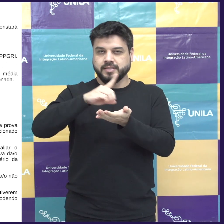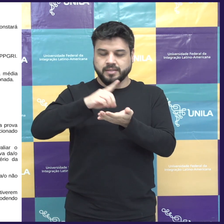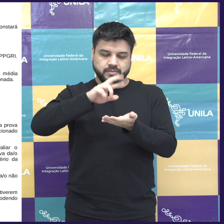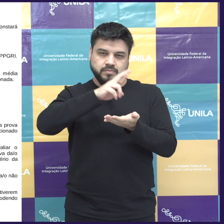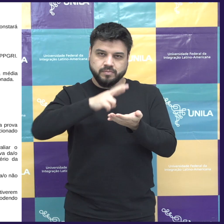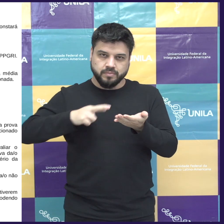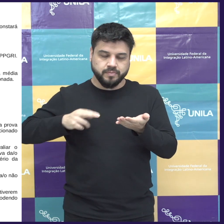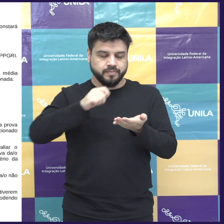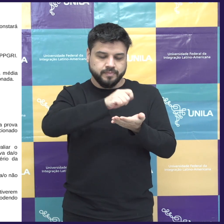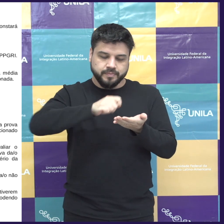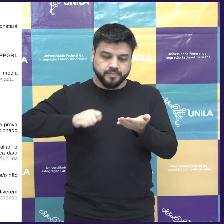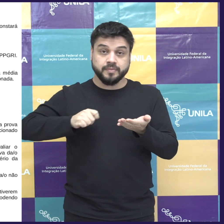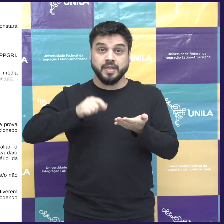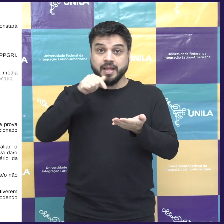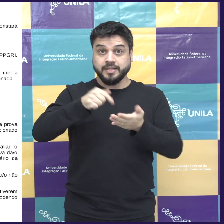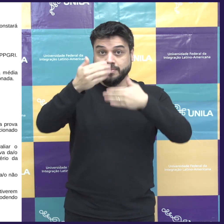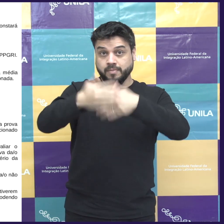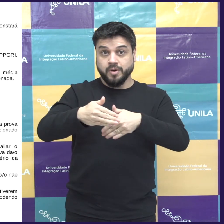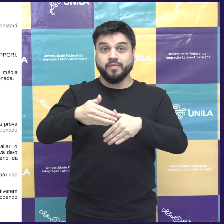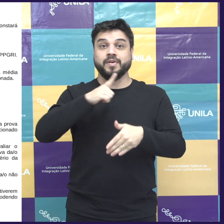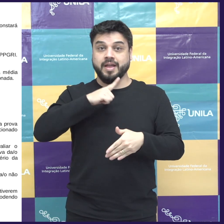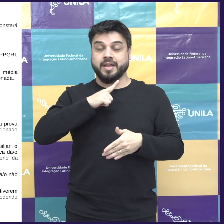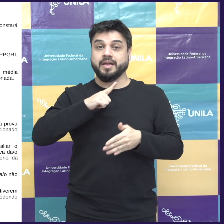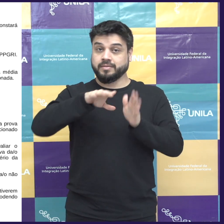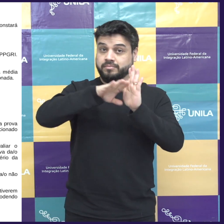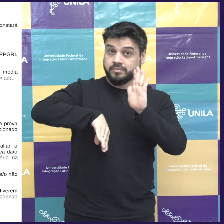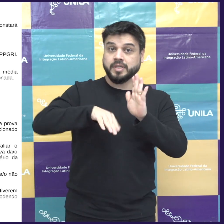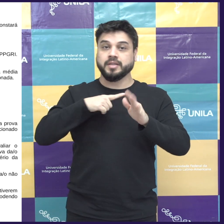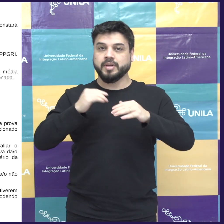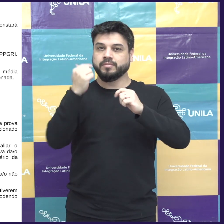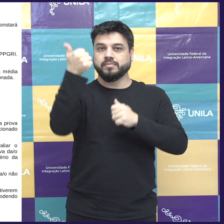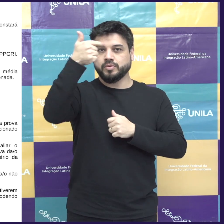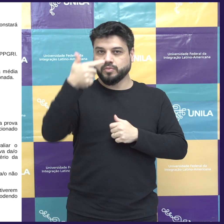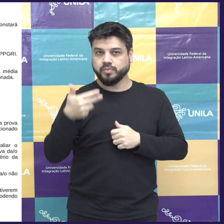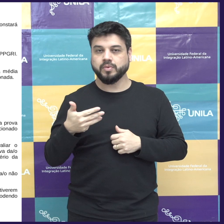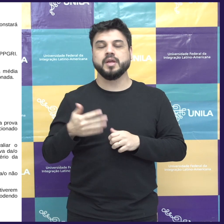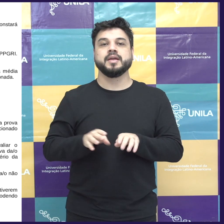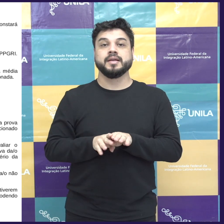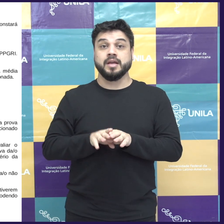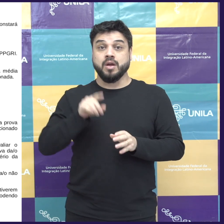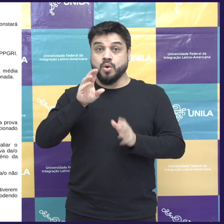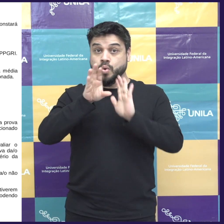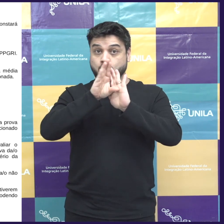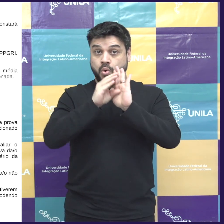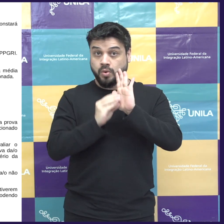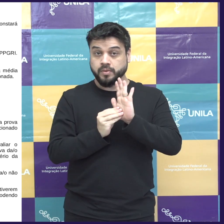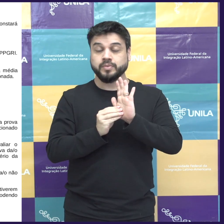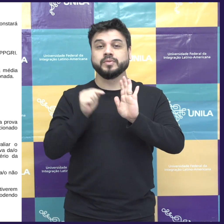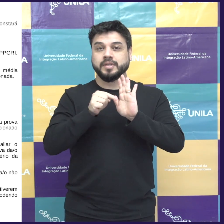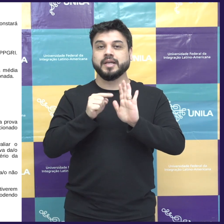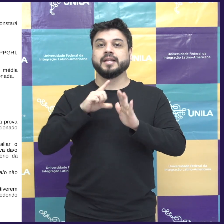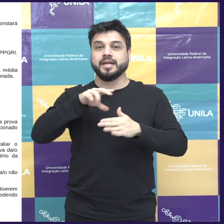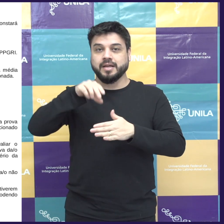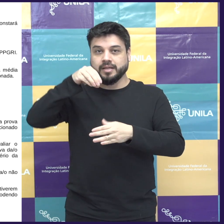caráter eliminatório e classificatório, cujo conteúdo estará relacionado aos tópicos listados no